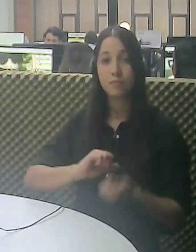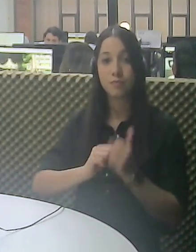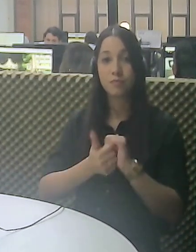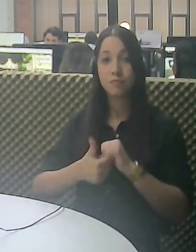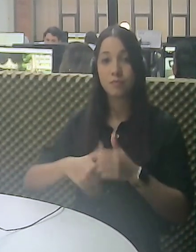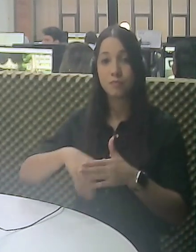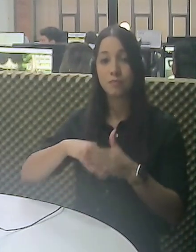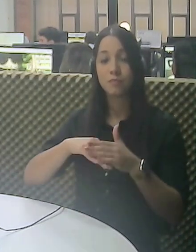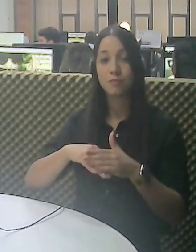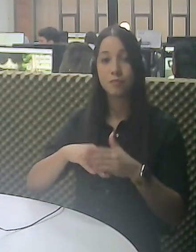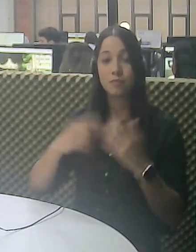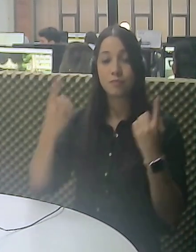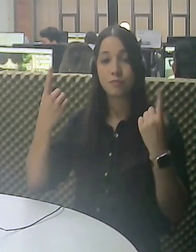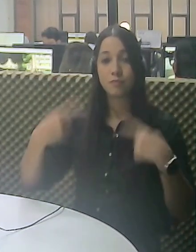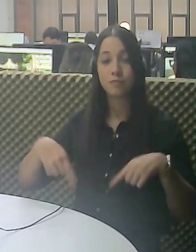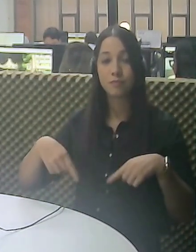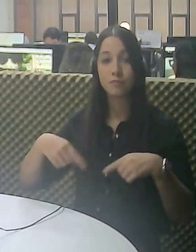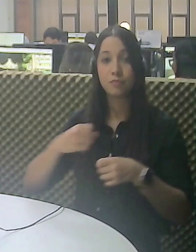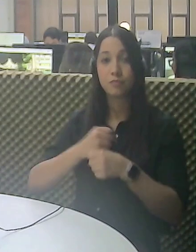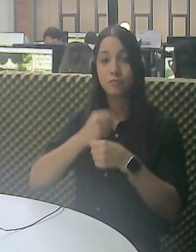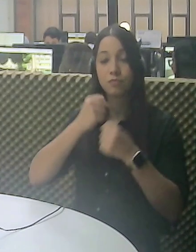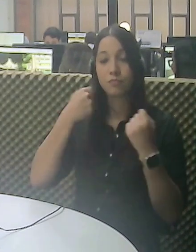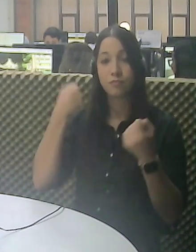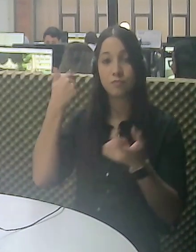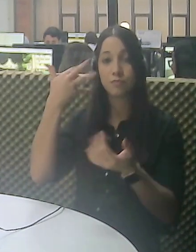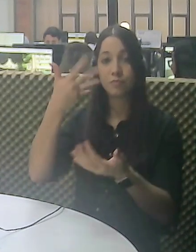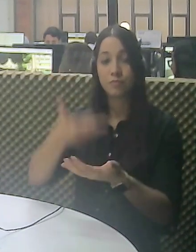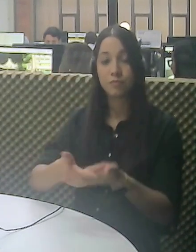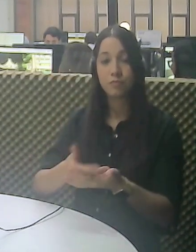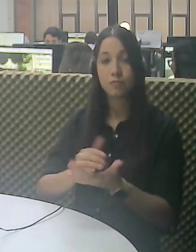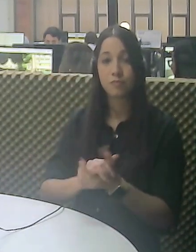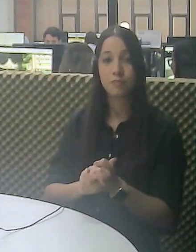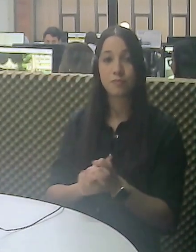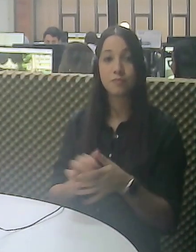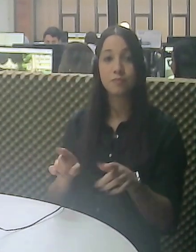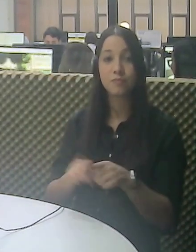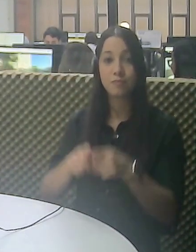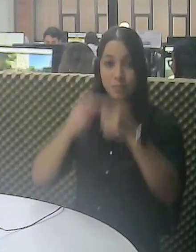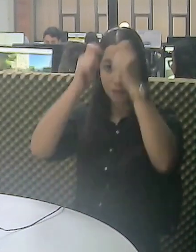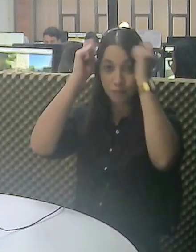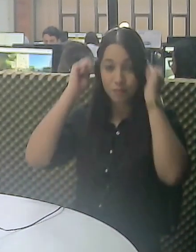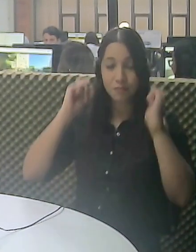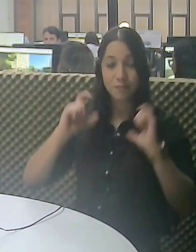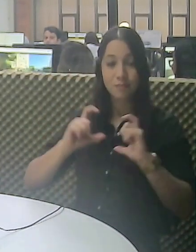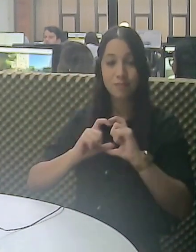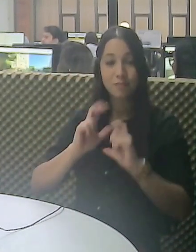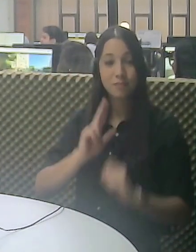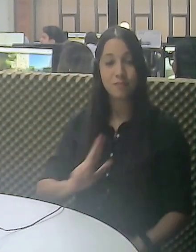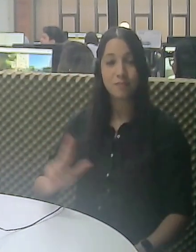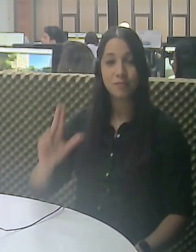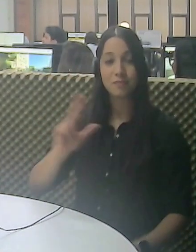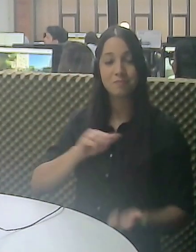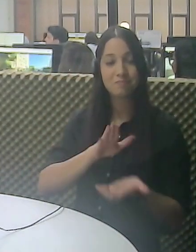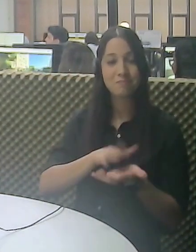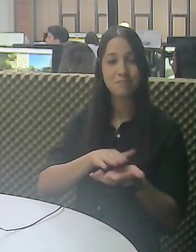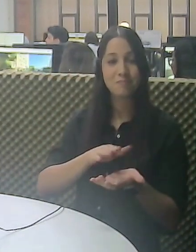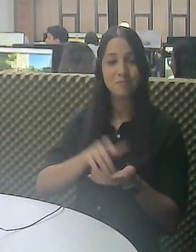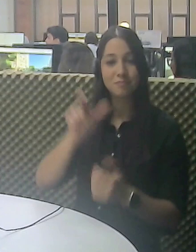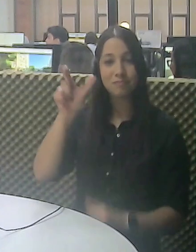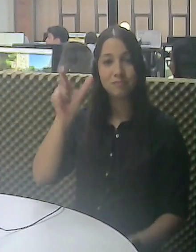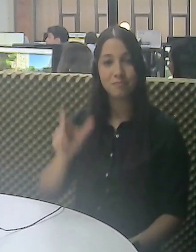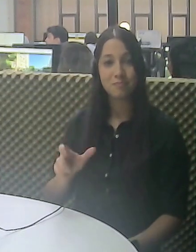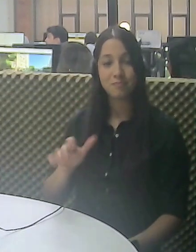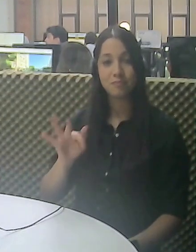Clube em competições ao longo do ano. E tem medalha para Uberlândia. Parabenizamos o atleta da